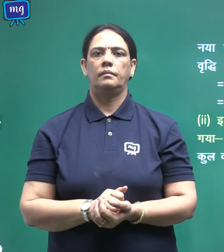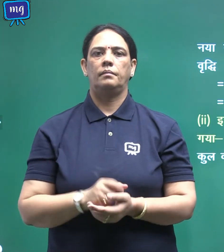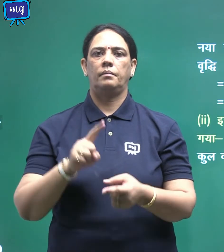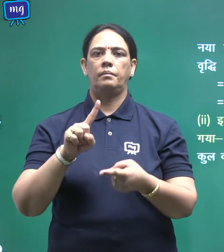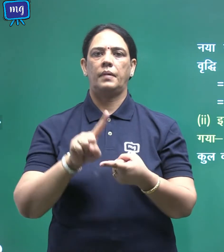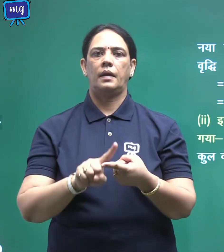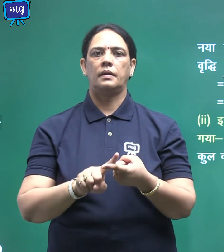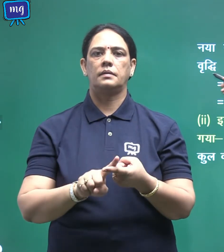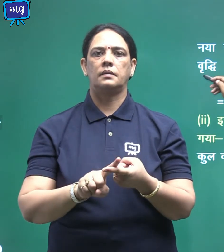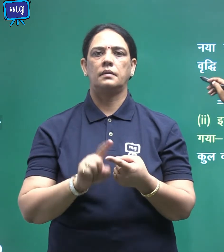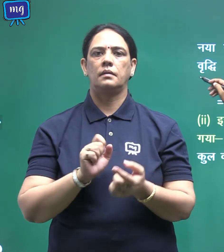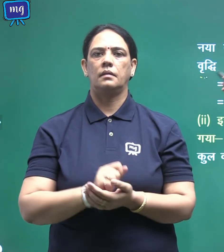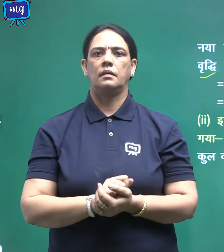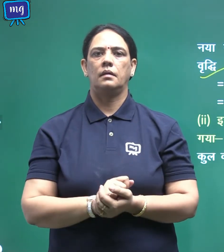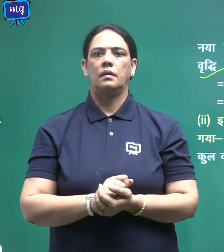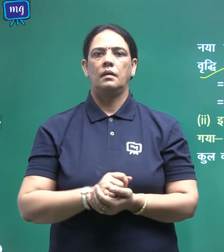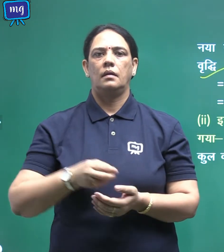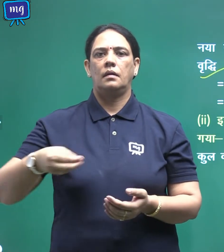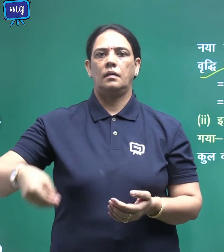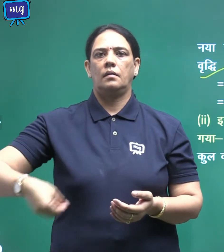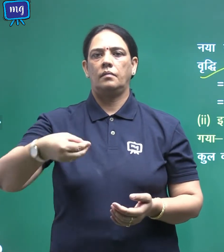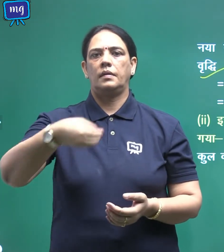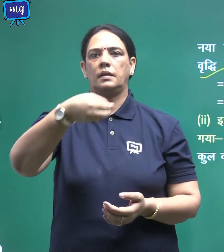प्लस वृद्धि